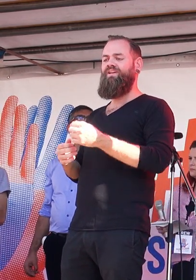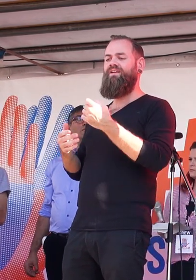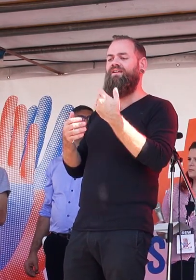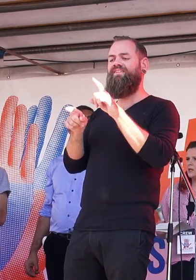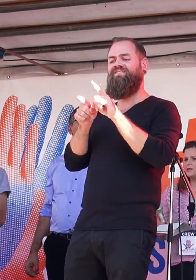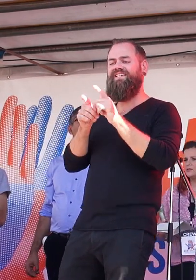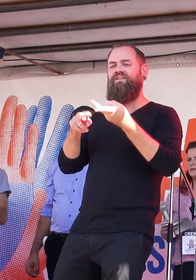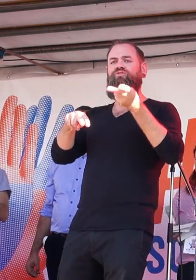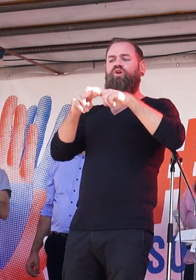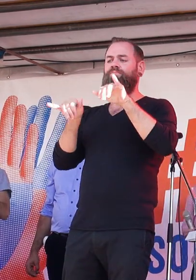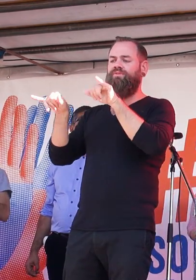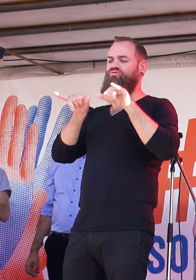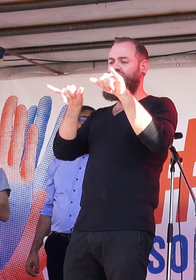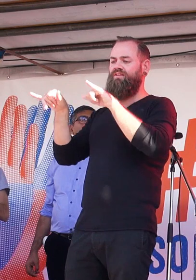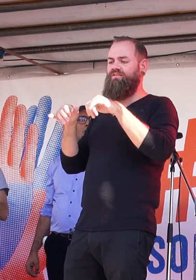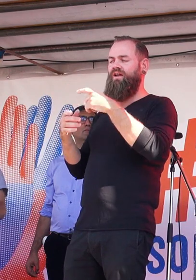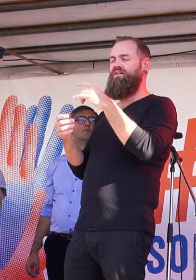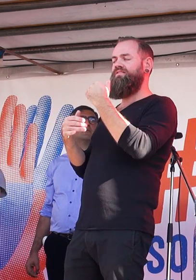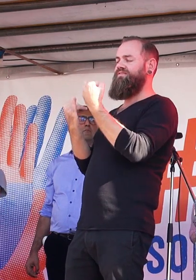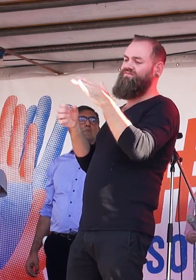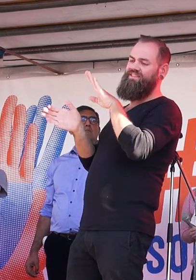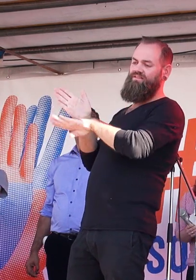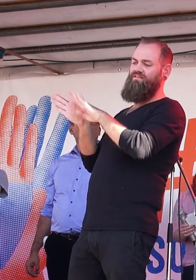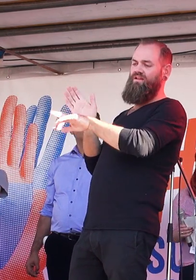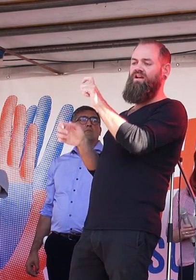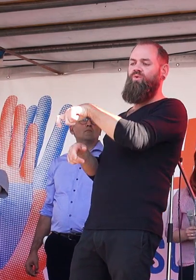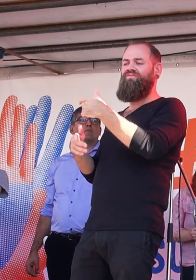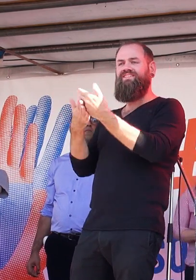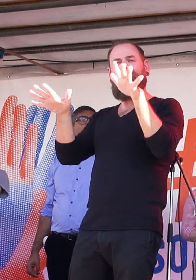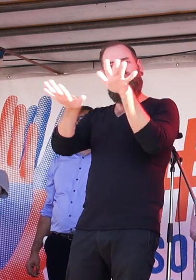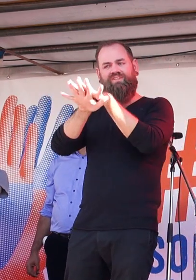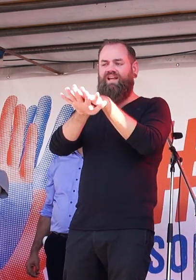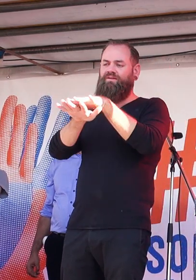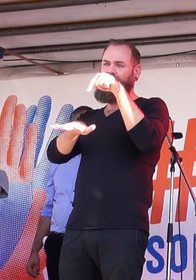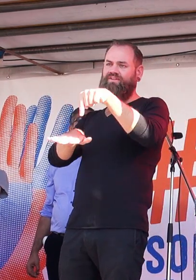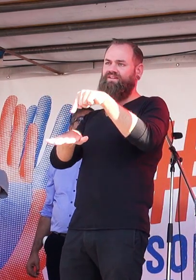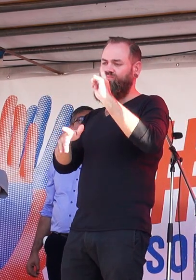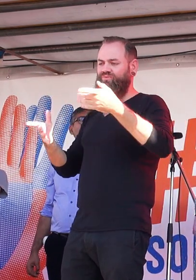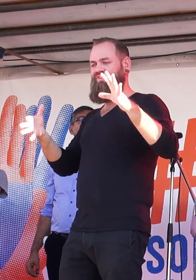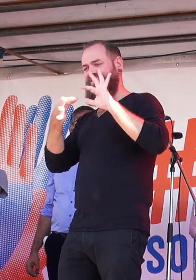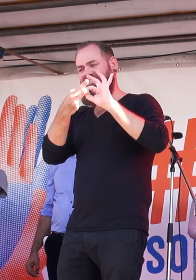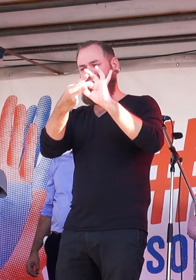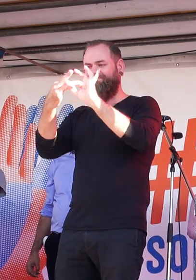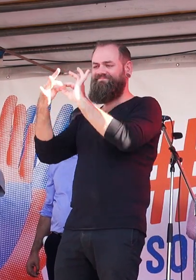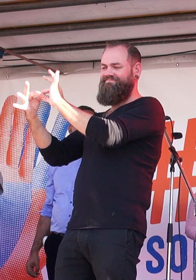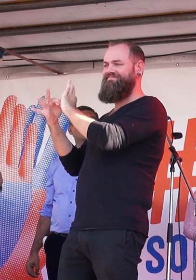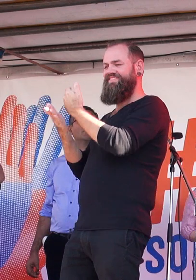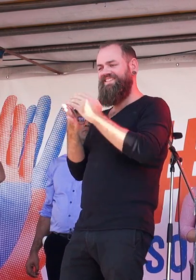Wenn wir wirklich unteilbar sind, dürfen wir diesen Angriffen auf die größte jüdische Gemeinschaft der Welt nicht